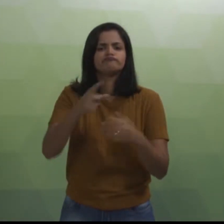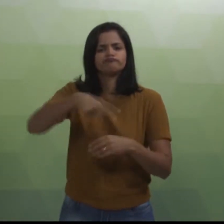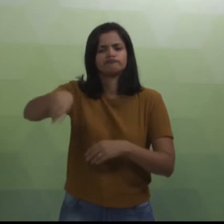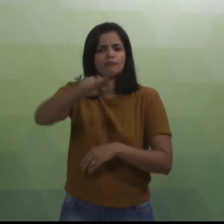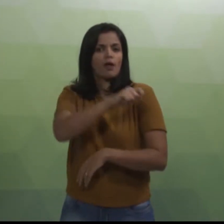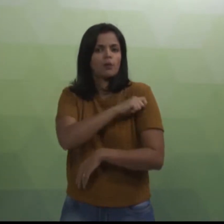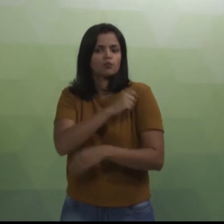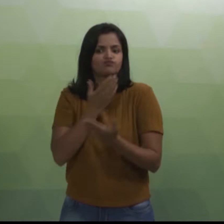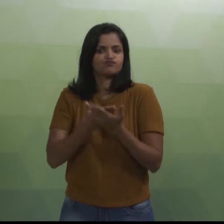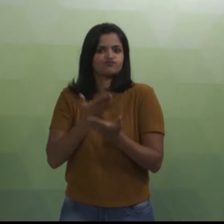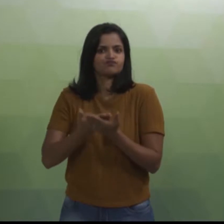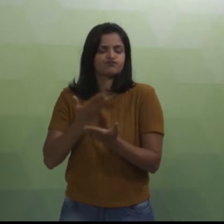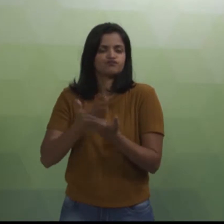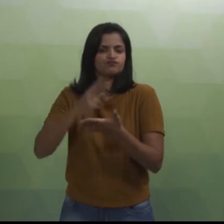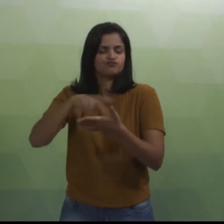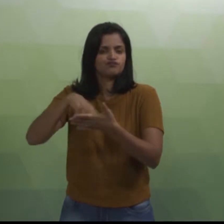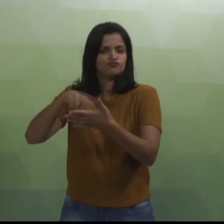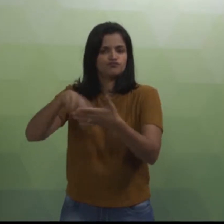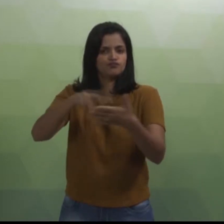Espero que vocês estudem, leiam,